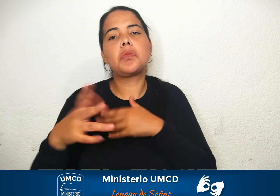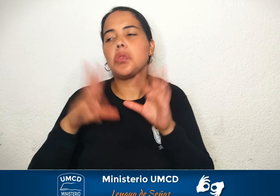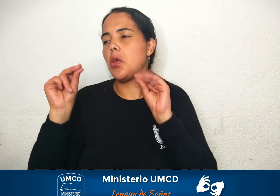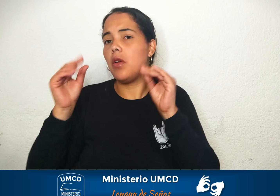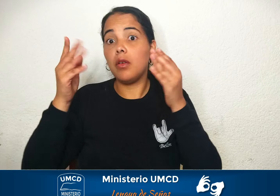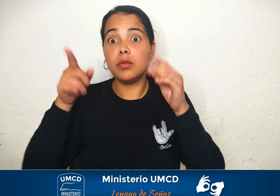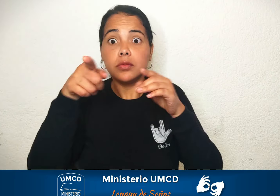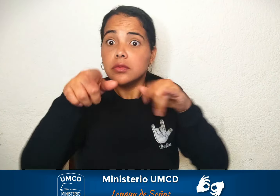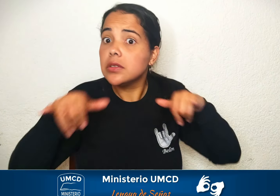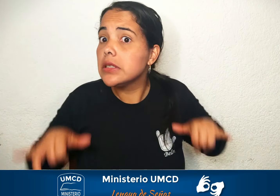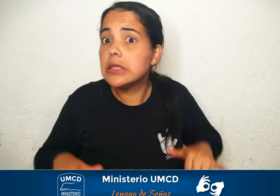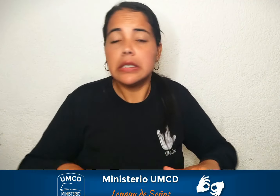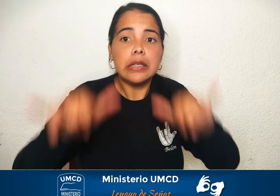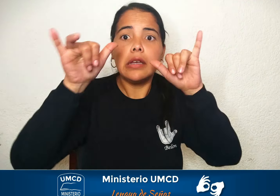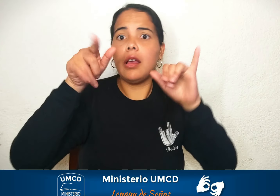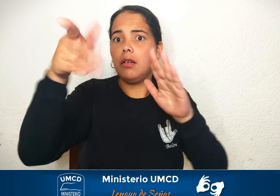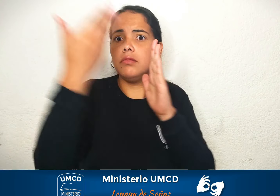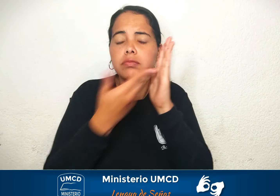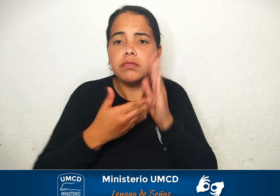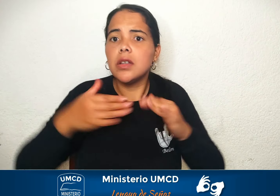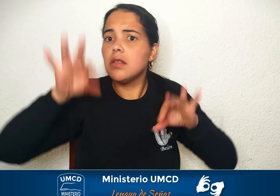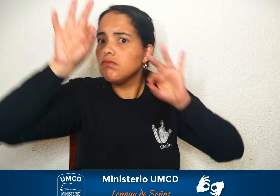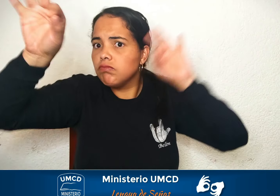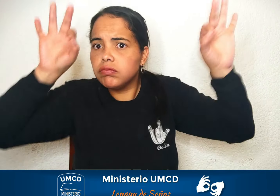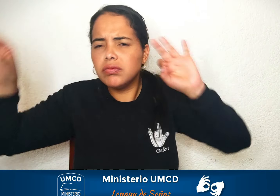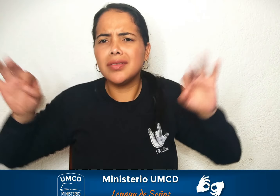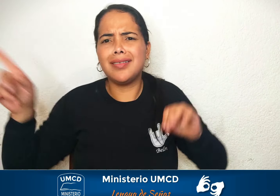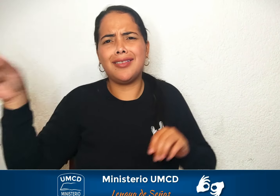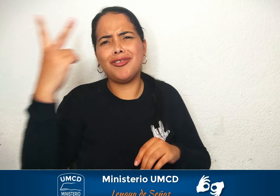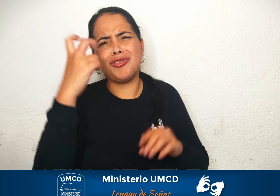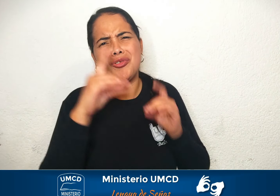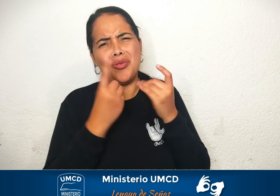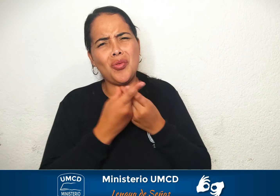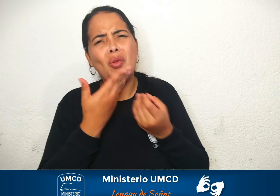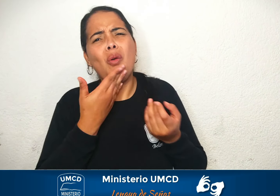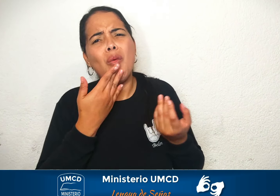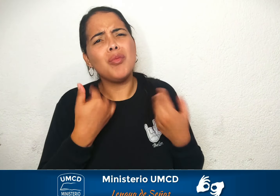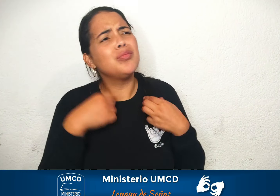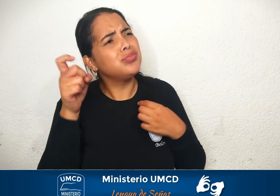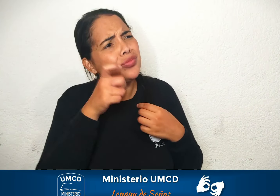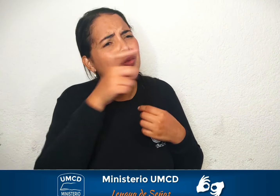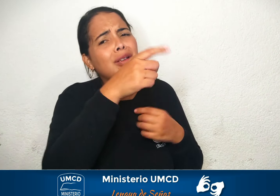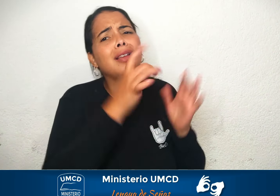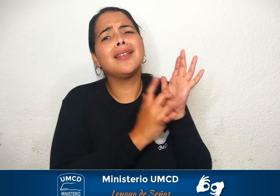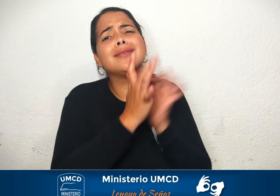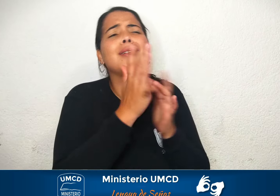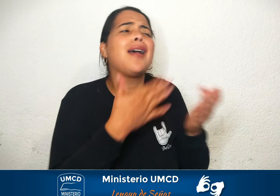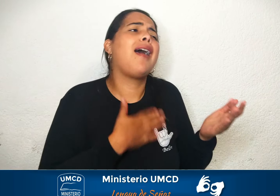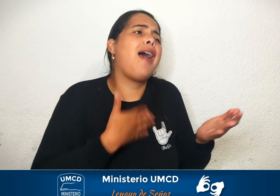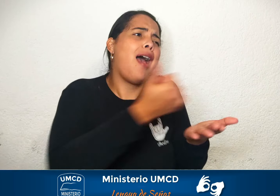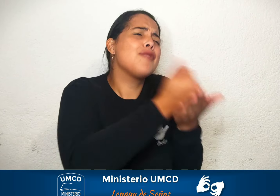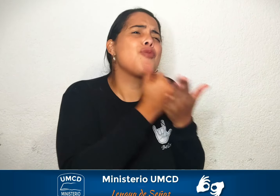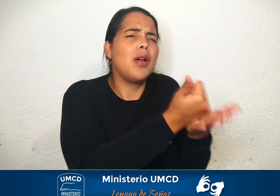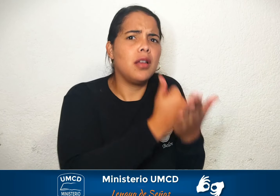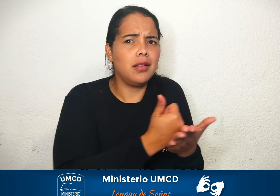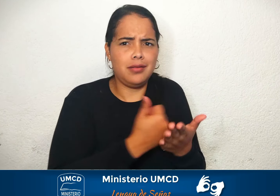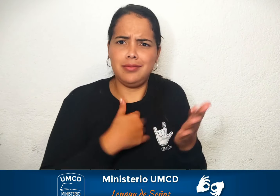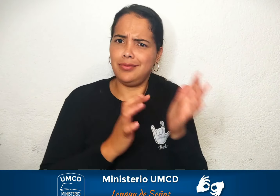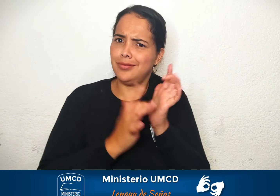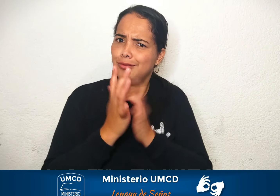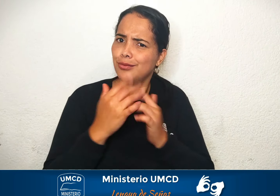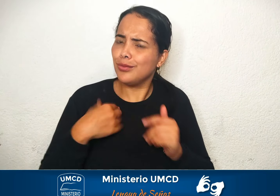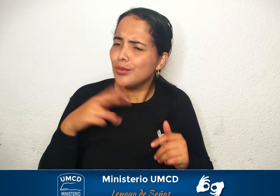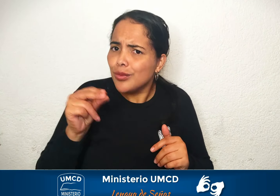no los van a poder sobrellevar. Y les decía de que ellos no entendían varias veces y se le acercaban: Señor, explícanos porque no